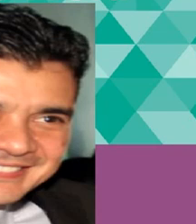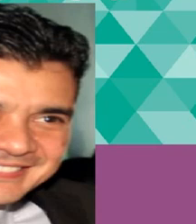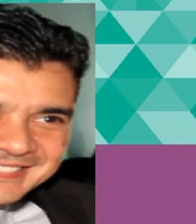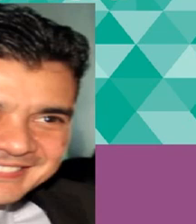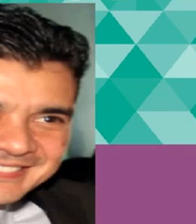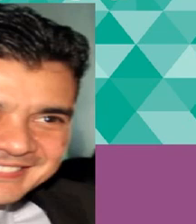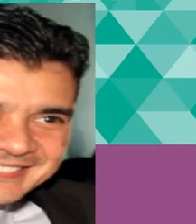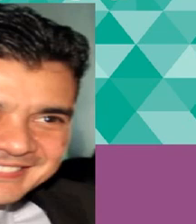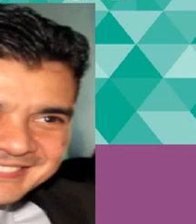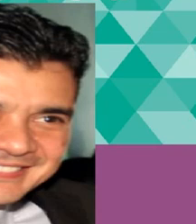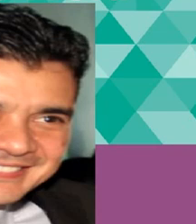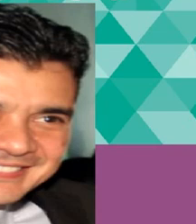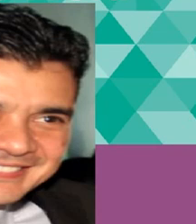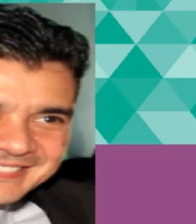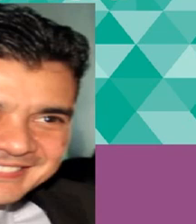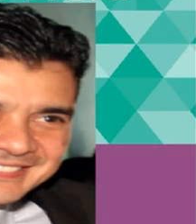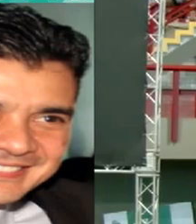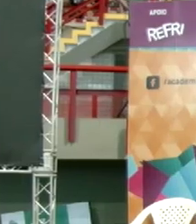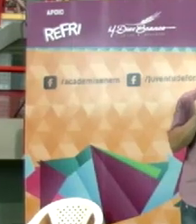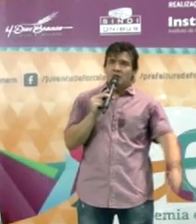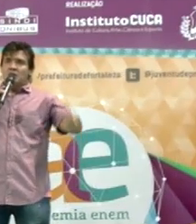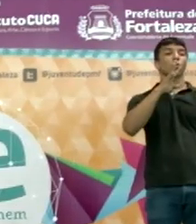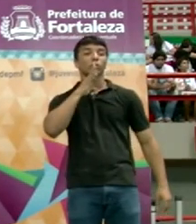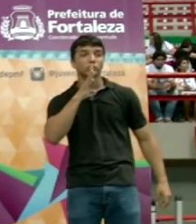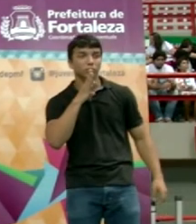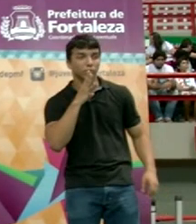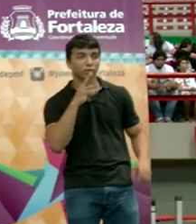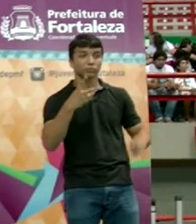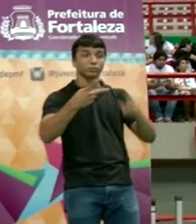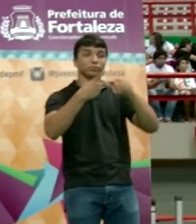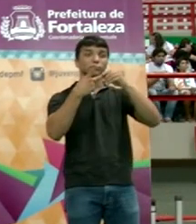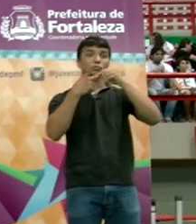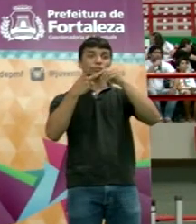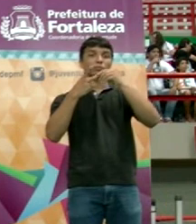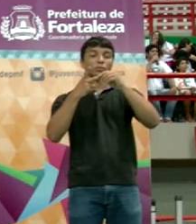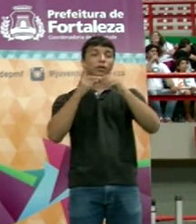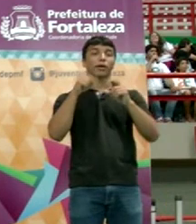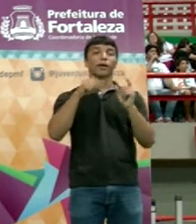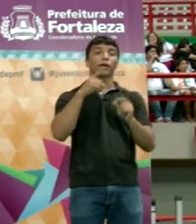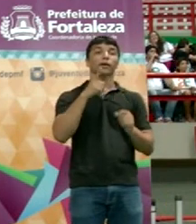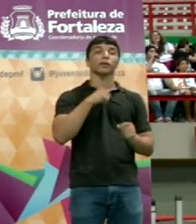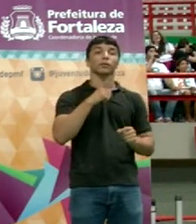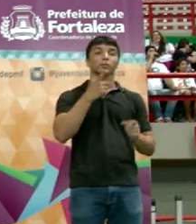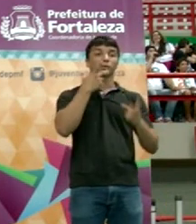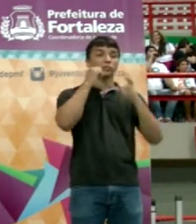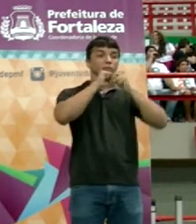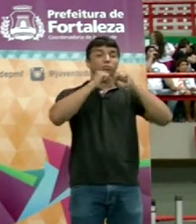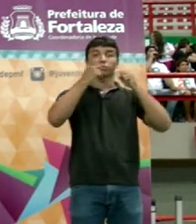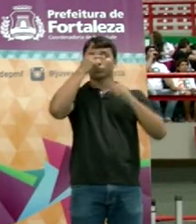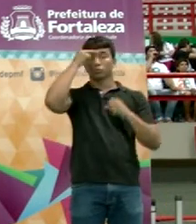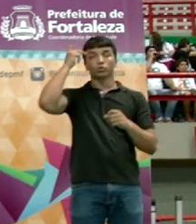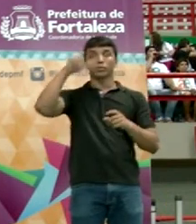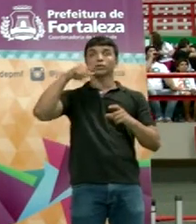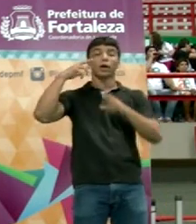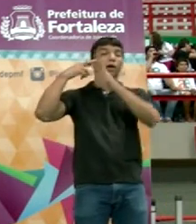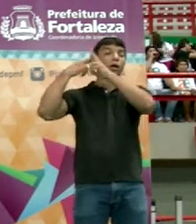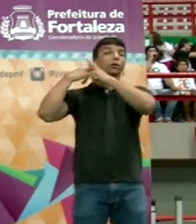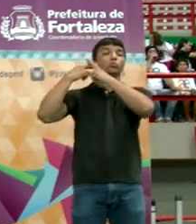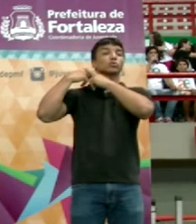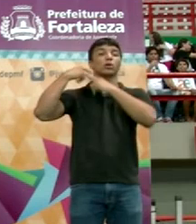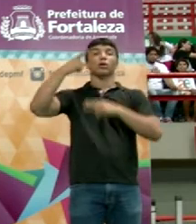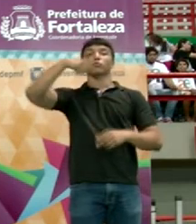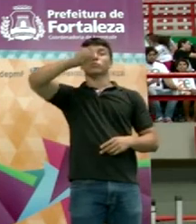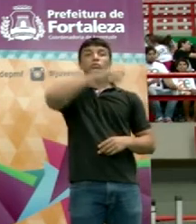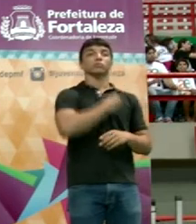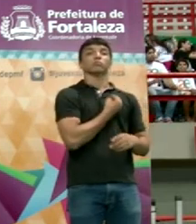areia. Primeiro, o conhecimento. E segundo, aquela grande pessoa que é a responsável por